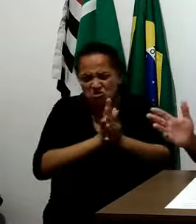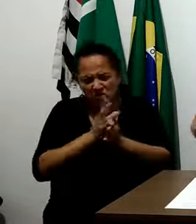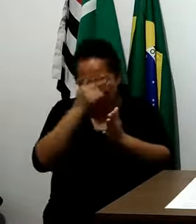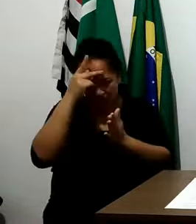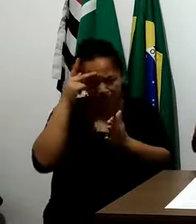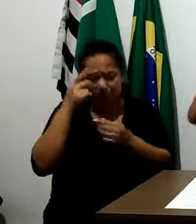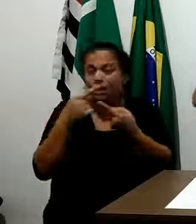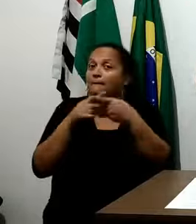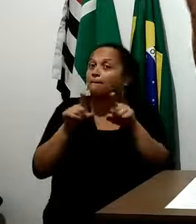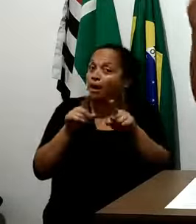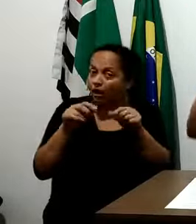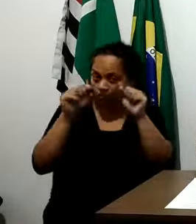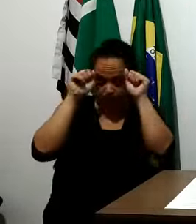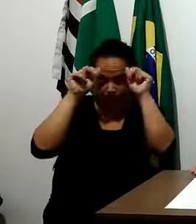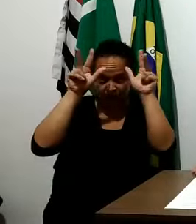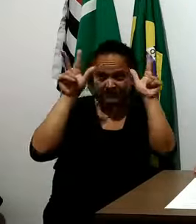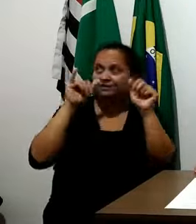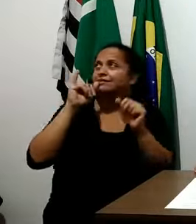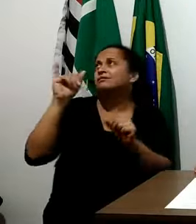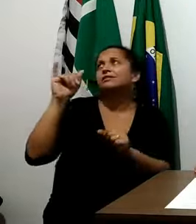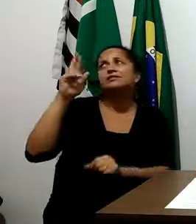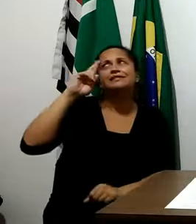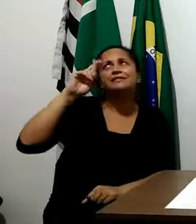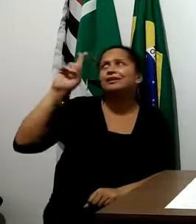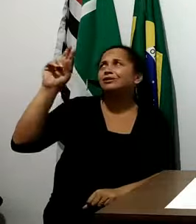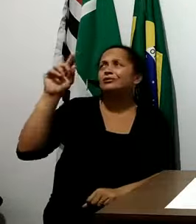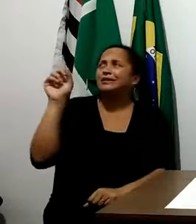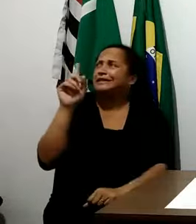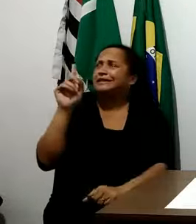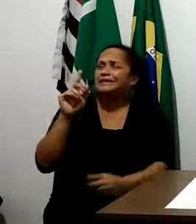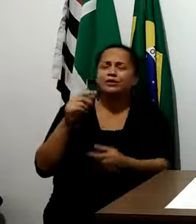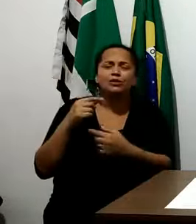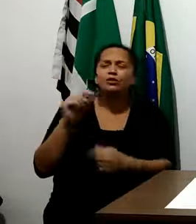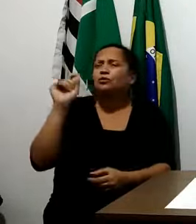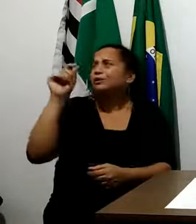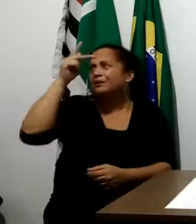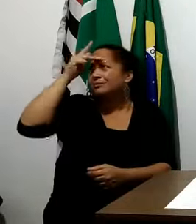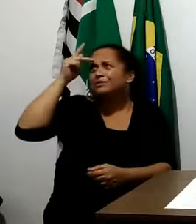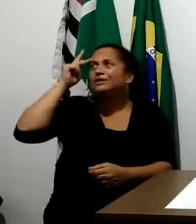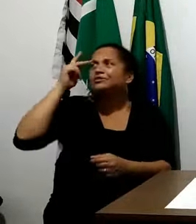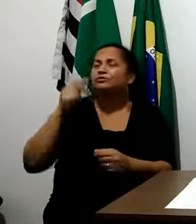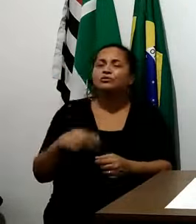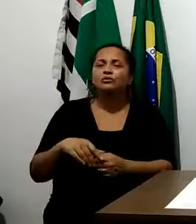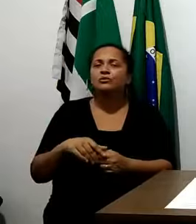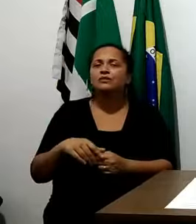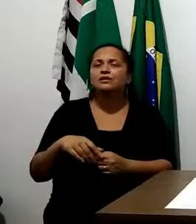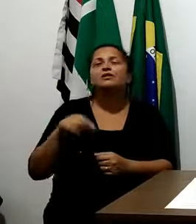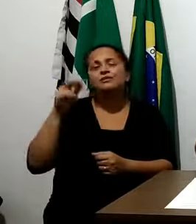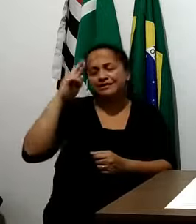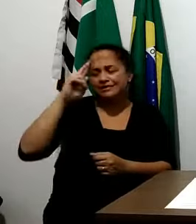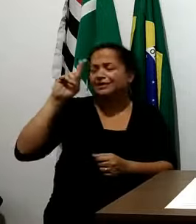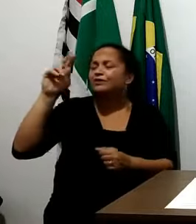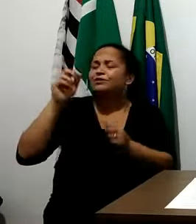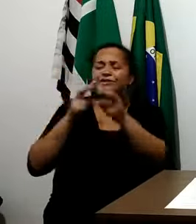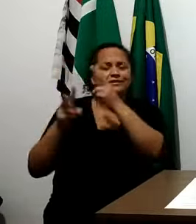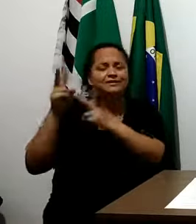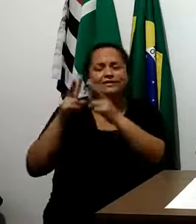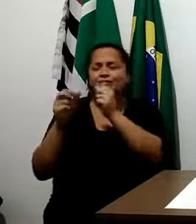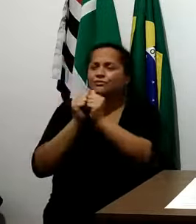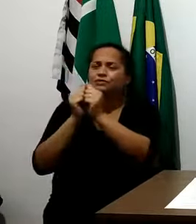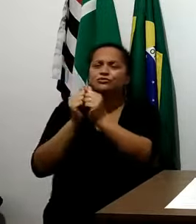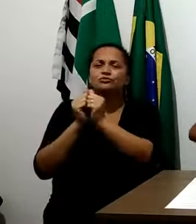Senhor, o que os povos vão falar de ti? O Senhor tem se demonstrado face a face com esse povo. Não faça